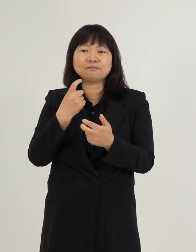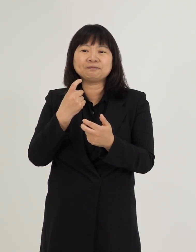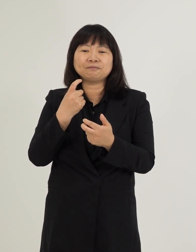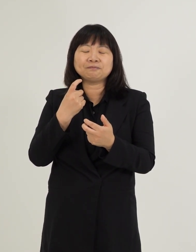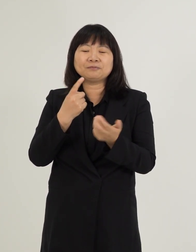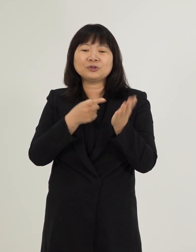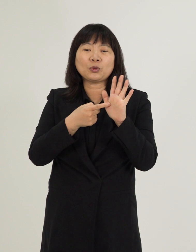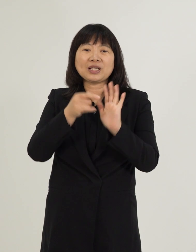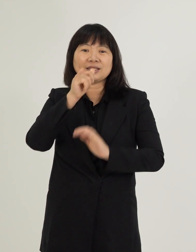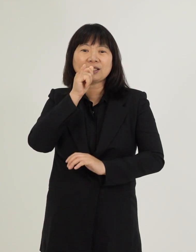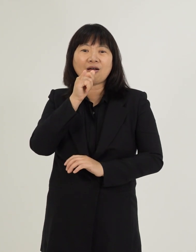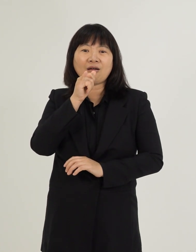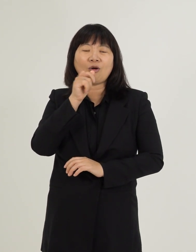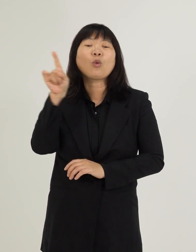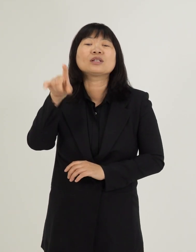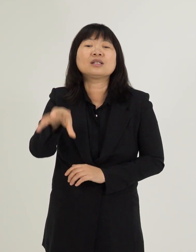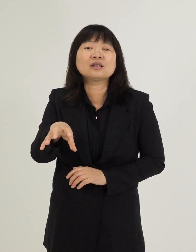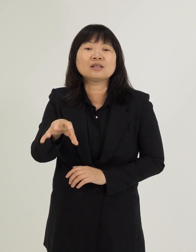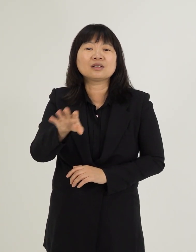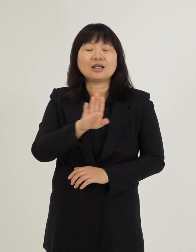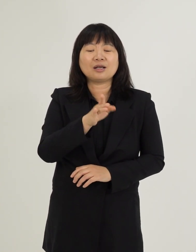있어요. 베다니.